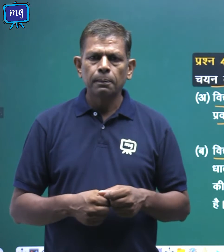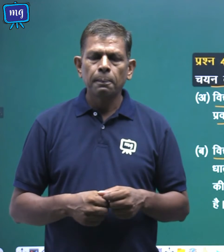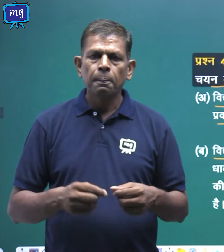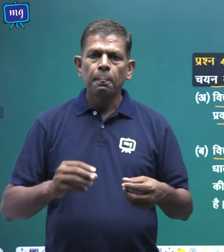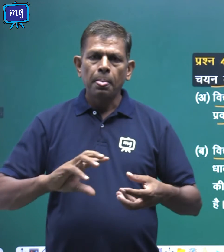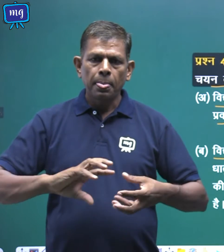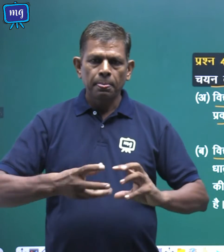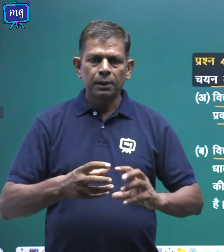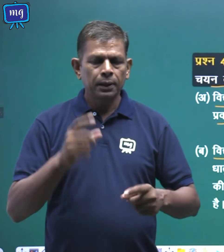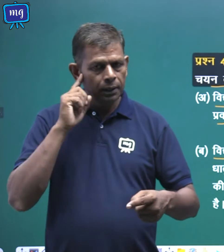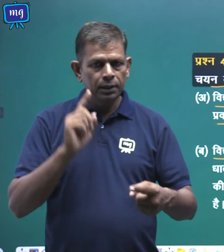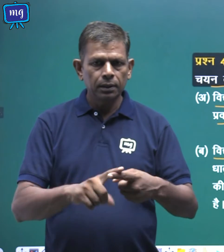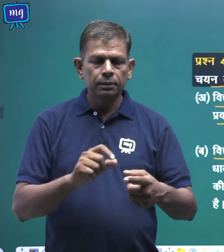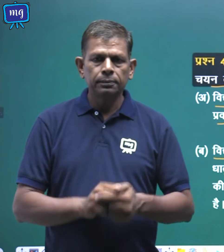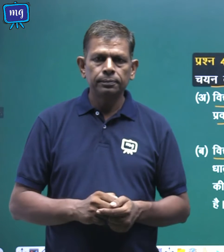बनाने के लिए